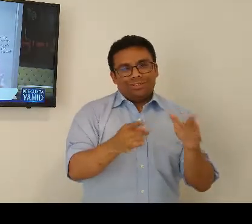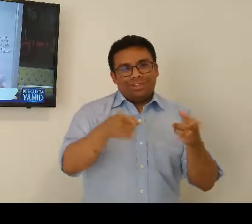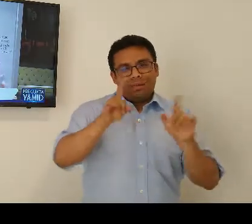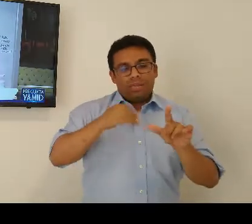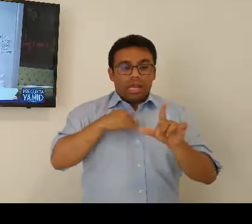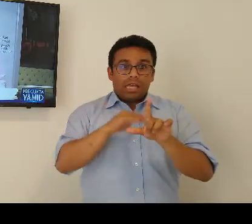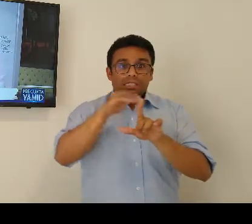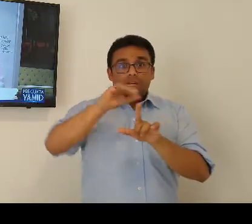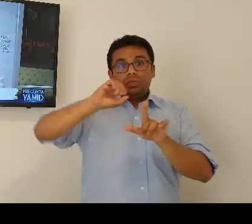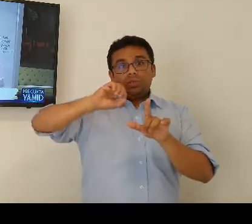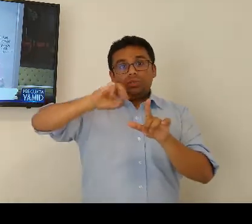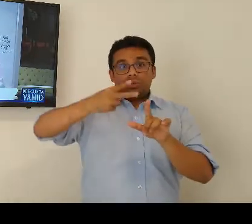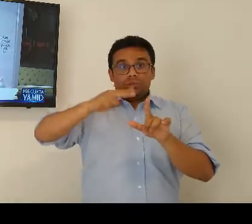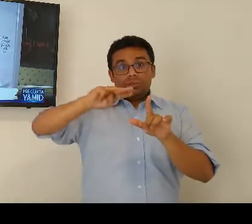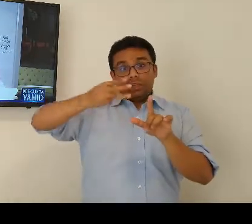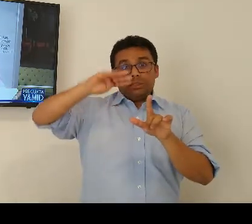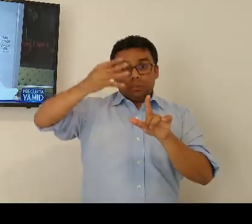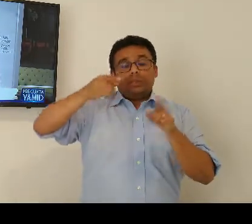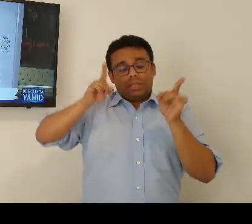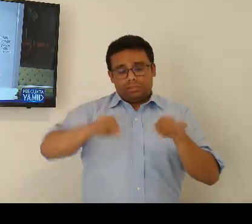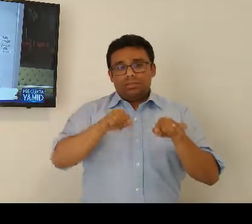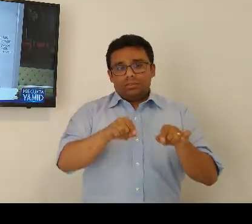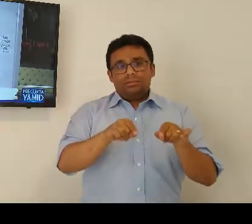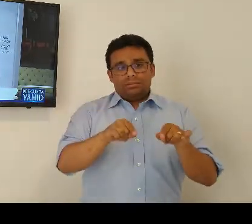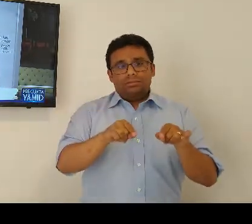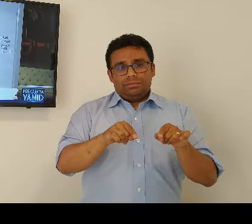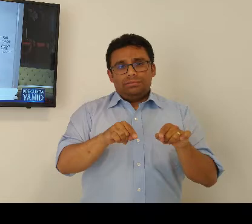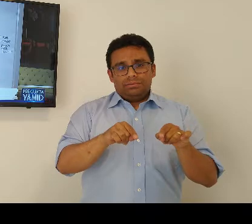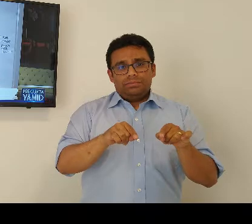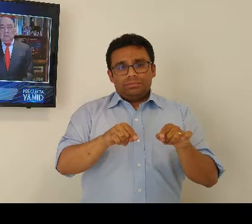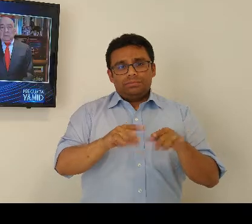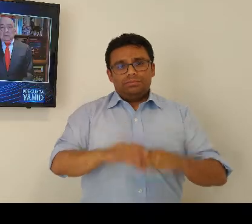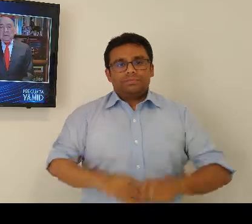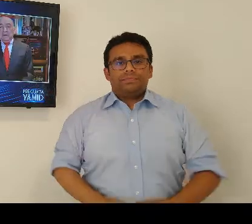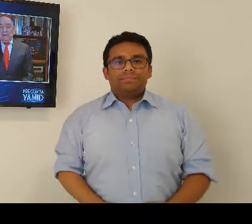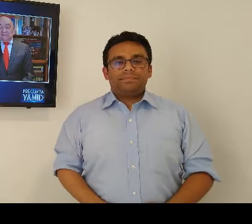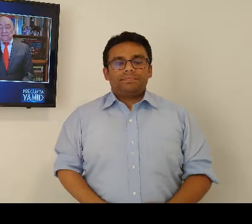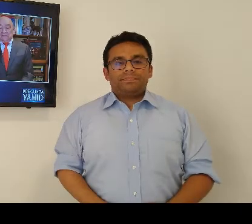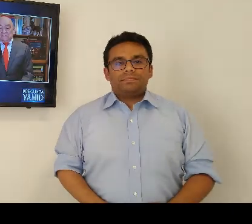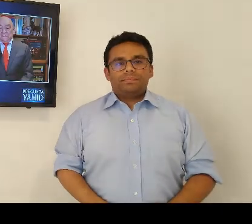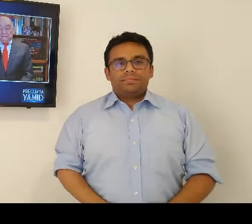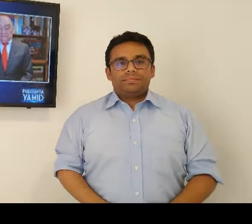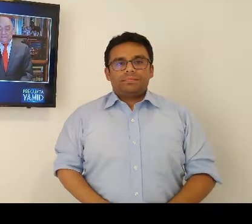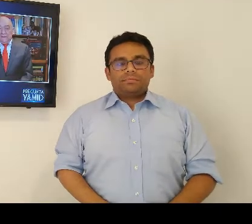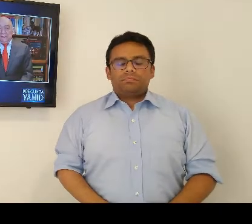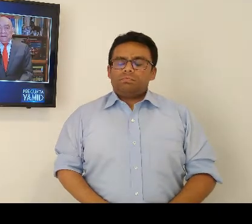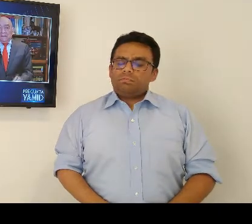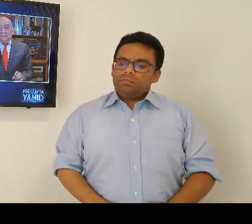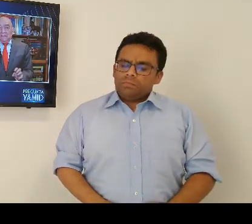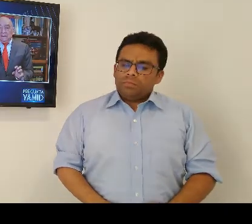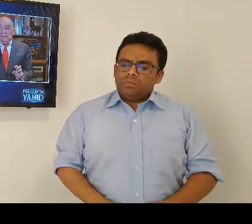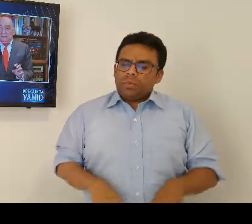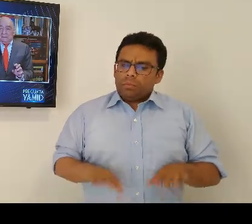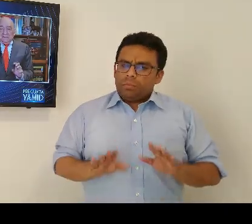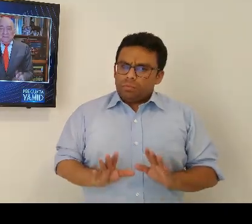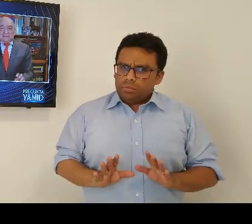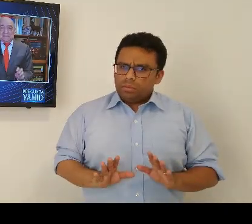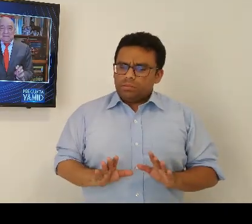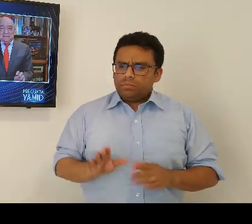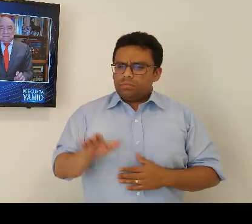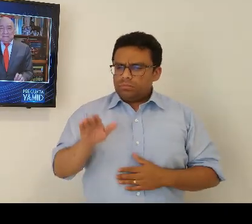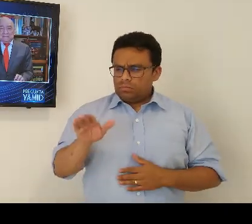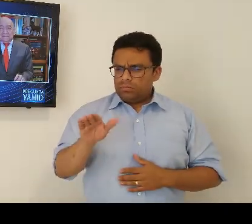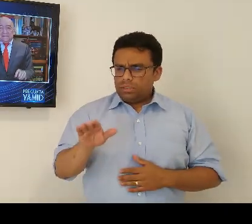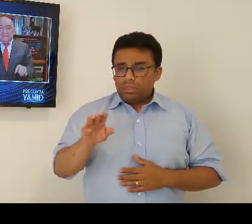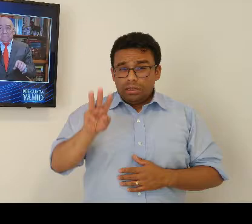va fundamentalmente, no exclusivamente, pero fundamentalmente de estrato 2 al 4. Pero, a ver, señora alcaldesa,